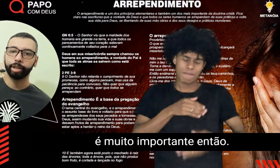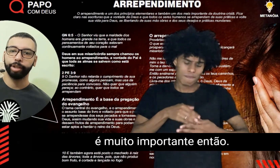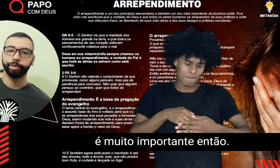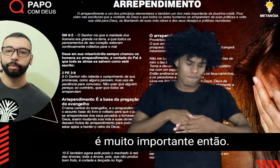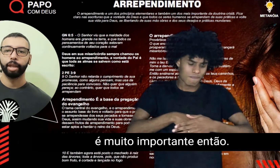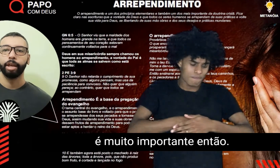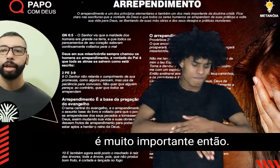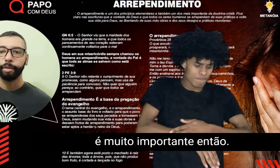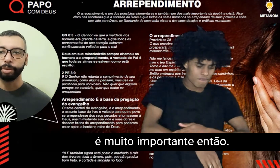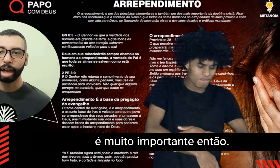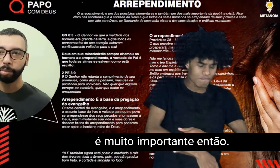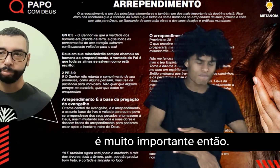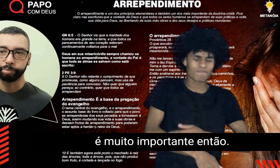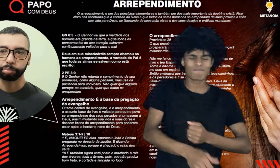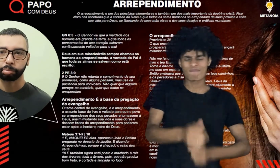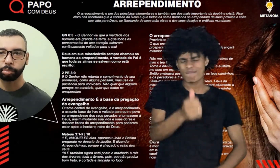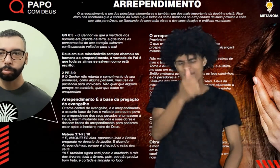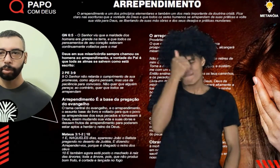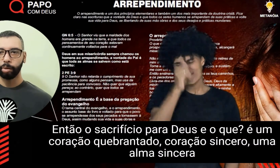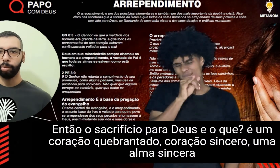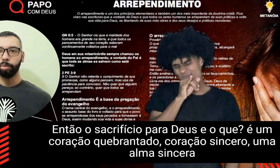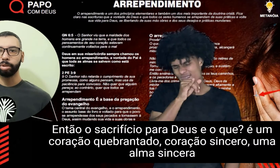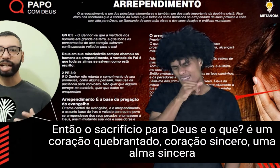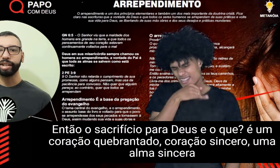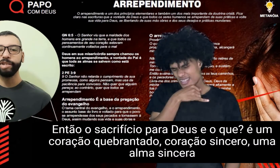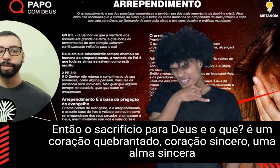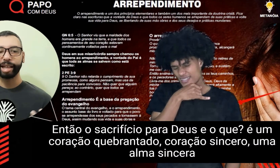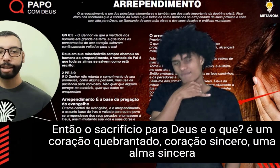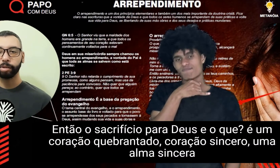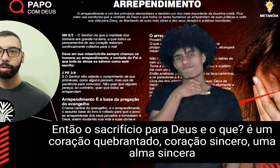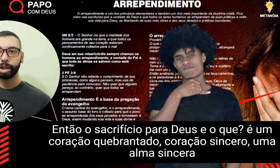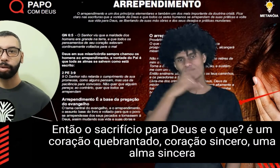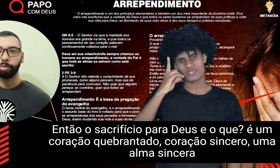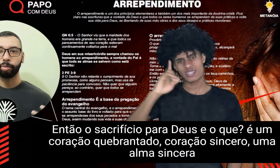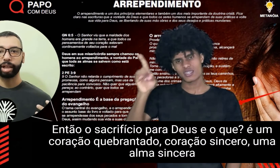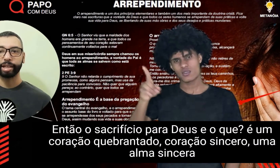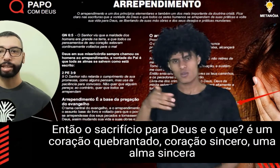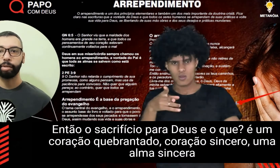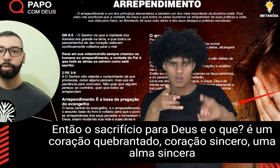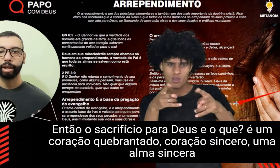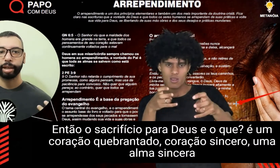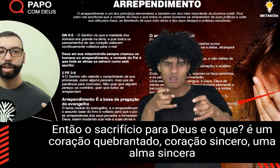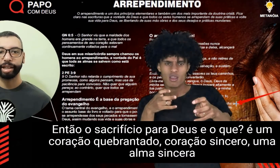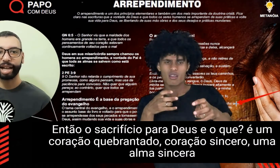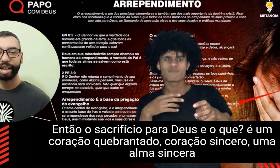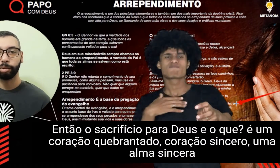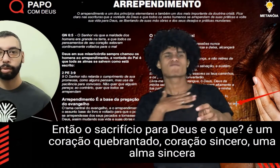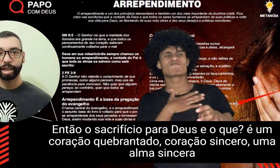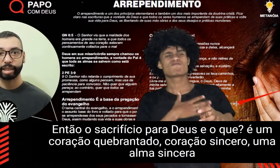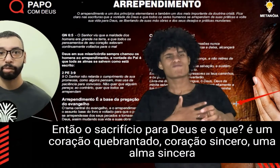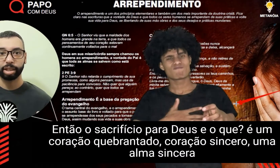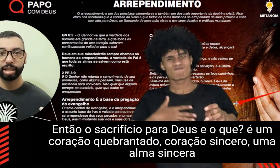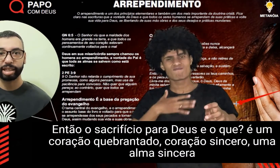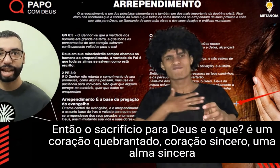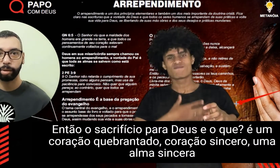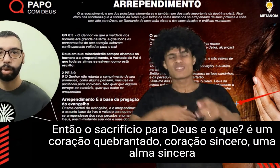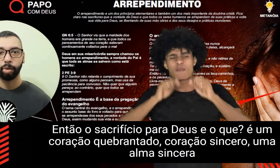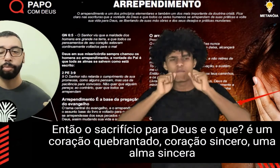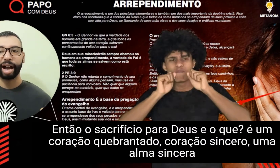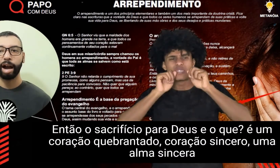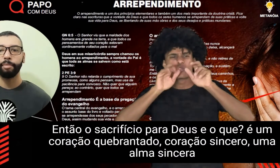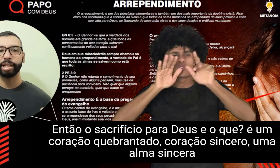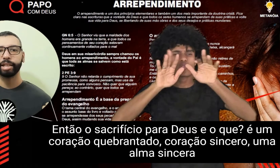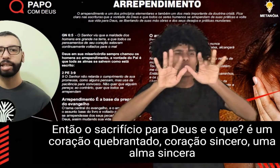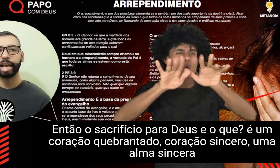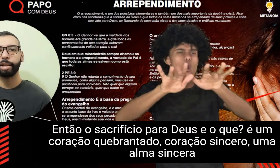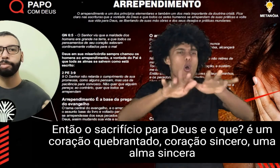muito importante. Então, o sacrifício para Deus é o quê? Um coração quebrantado, um coração sincero,